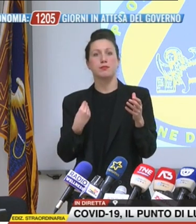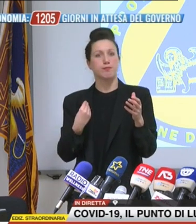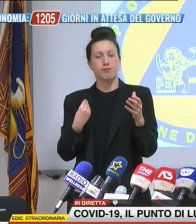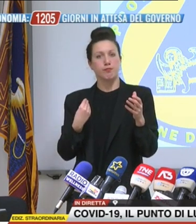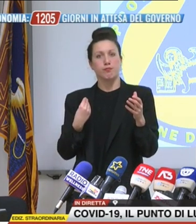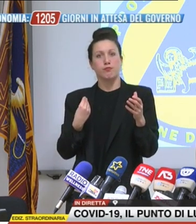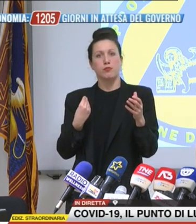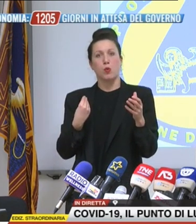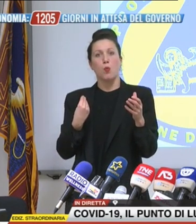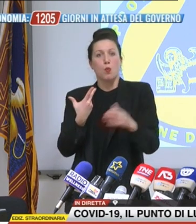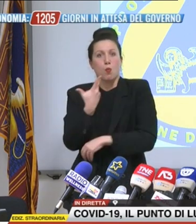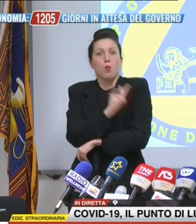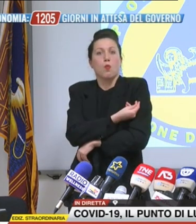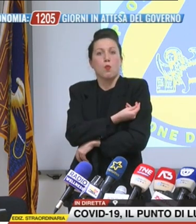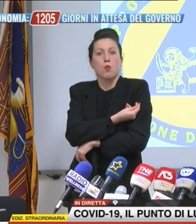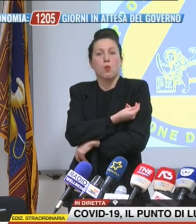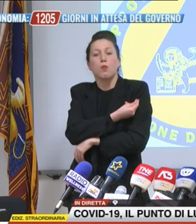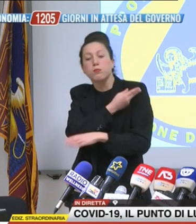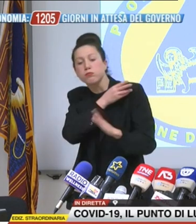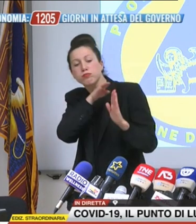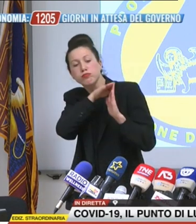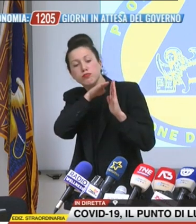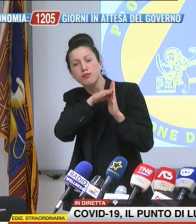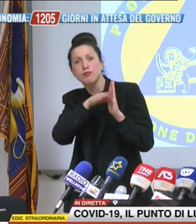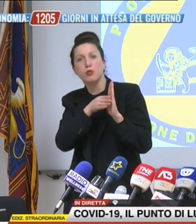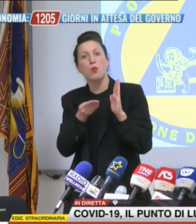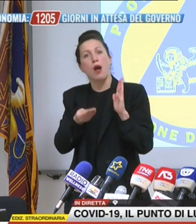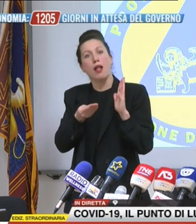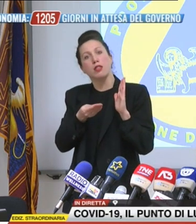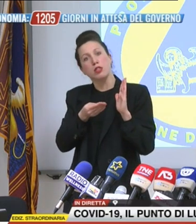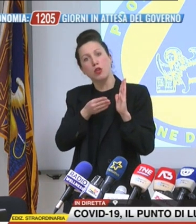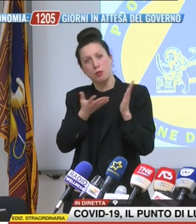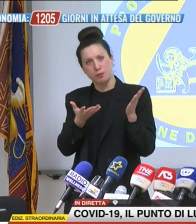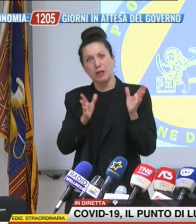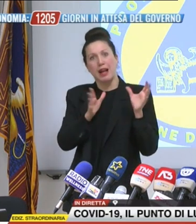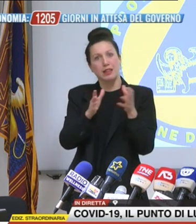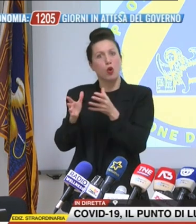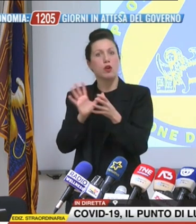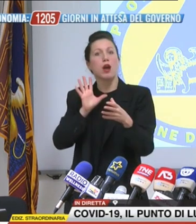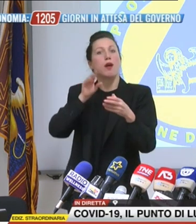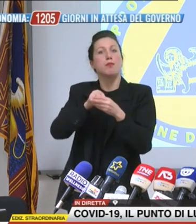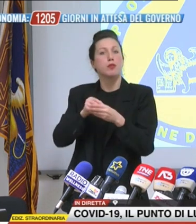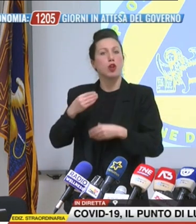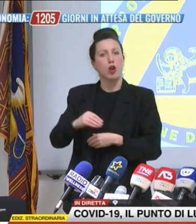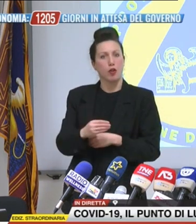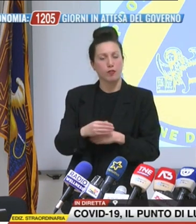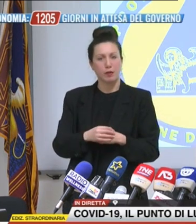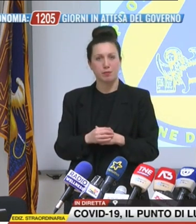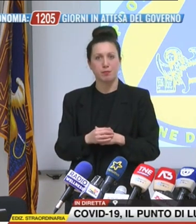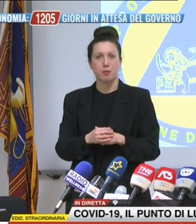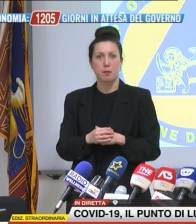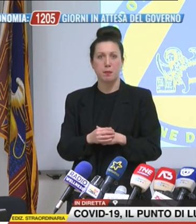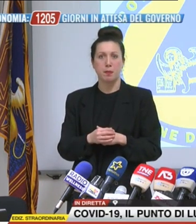categorie dei servizi essenziali oppure della popolazione indistinta, però riteniamo anche noi insomma che sono categorie che sono a contatto con